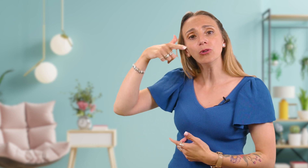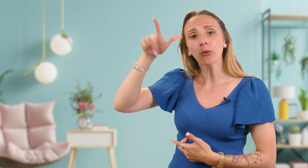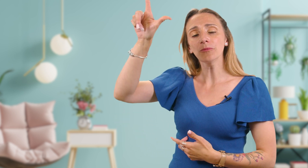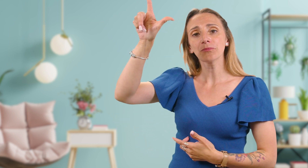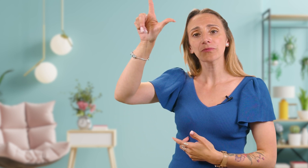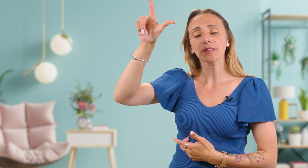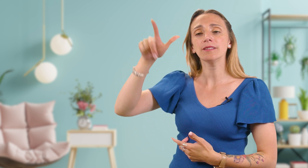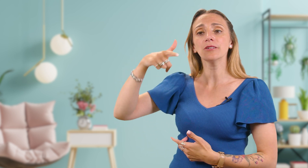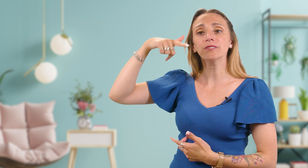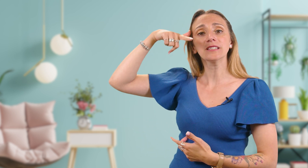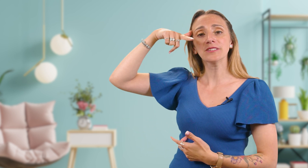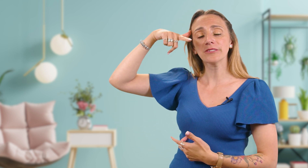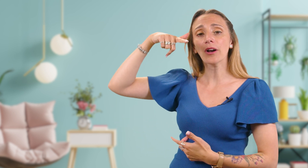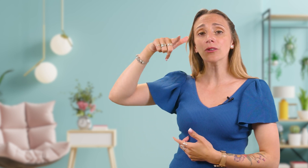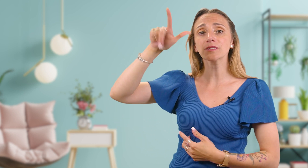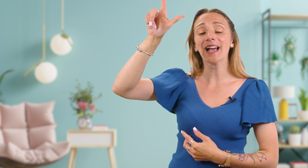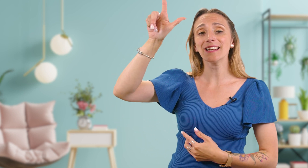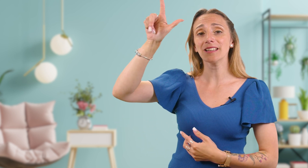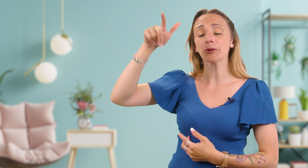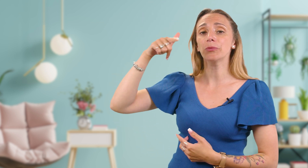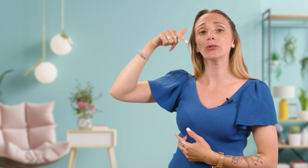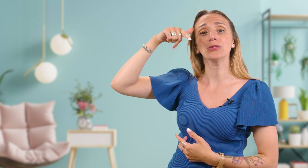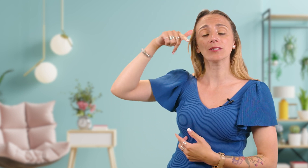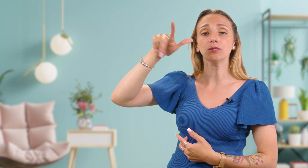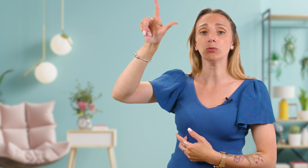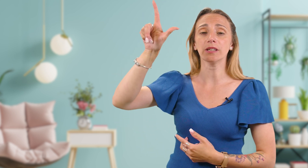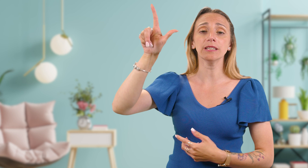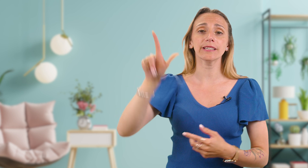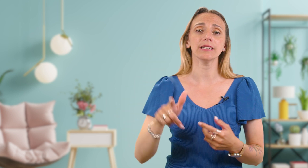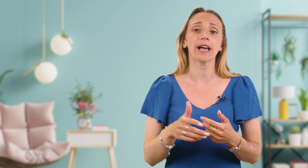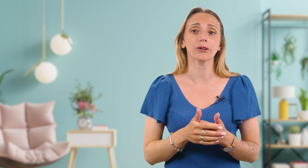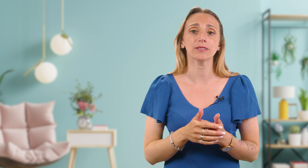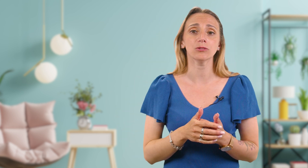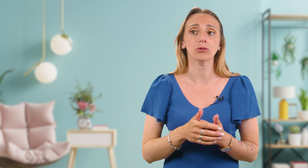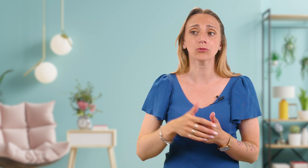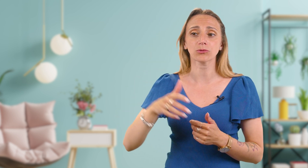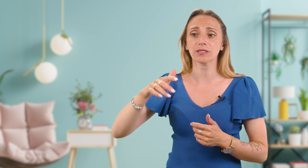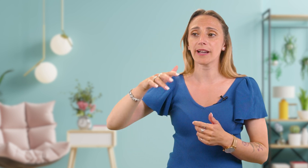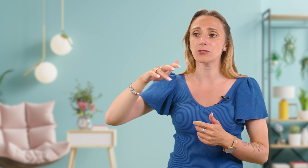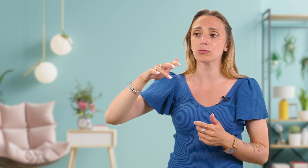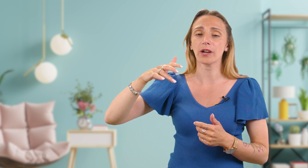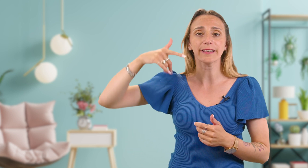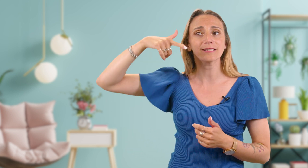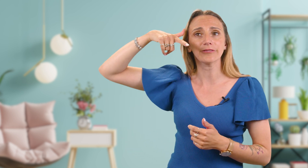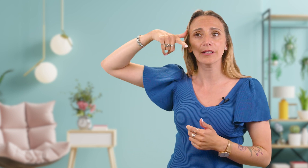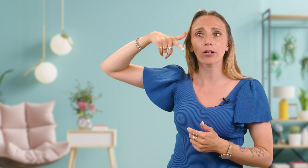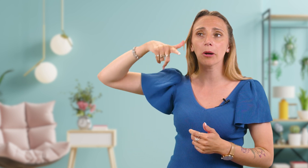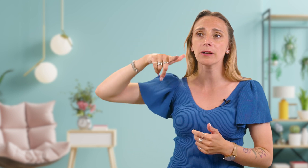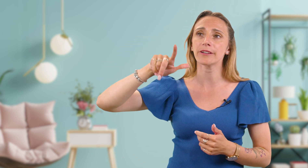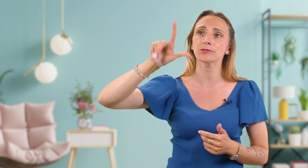Lyon, ici, en fait, ça fait référence à l'aéroport de Saint-Exupéry qu'il y a à côté de Lyon. Donc, c'est la raison pour laquelle ça fait comme un avion